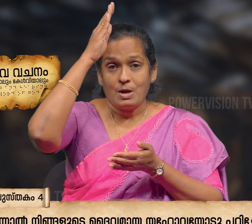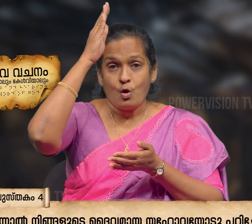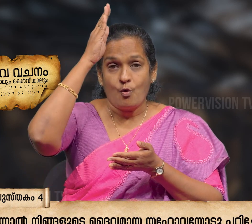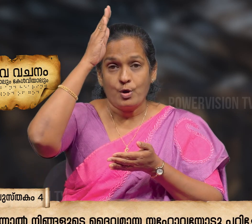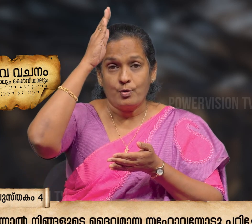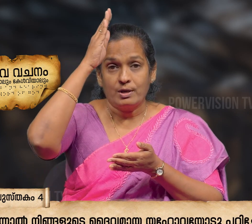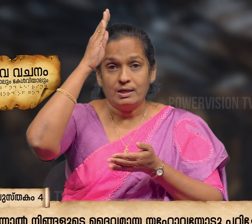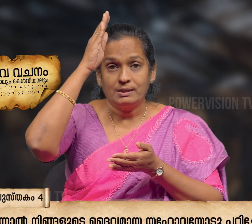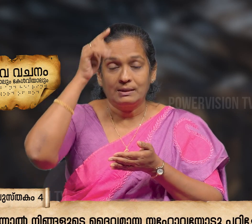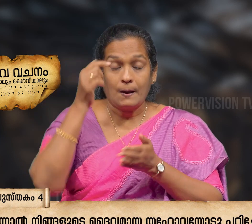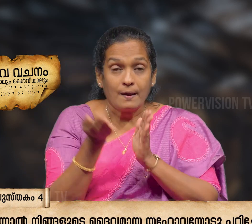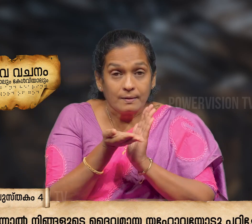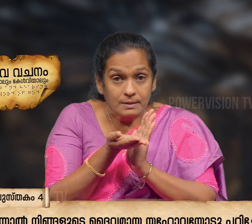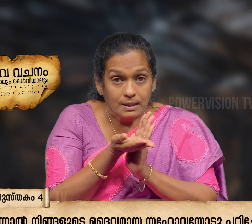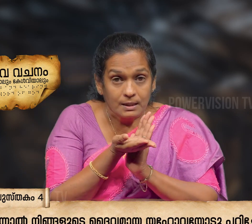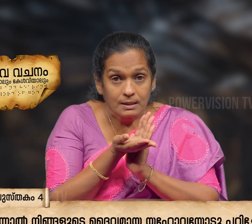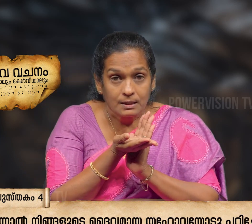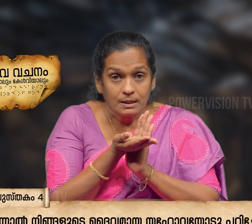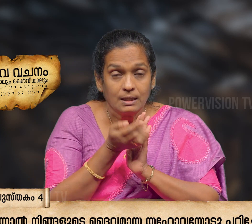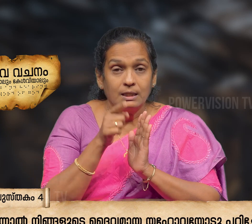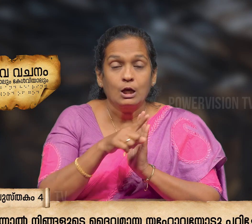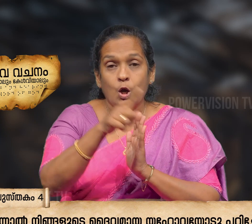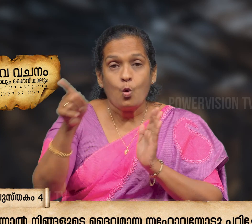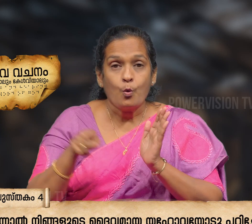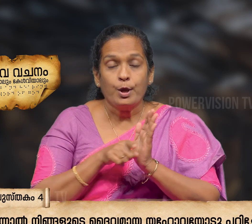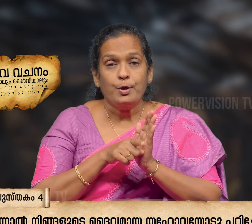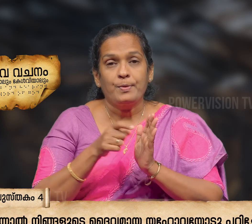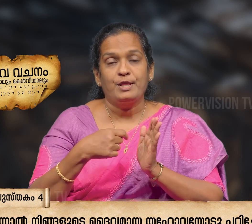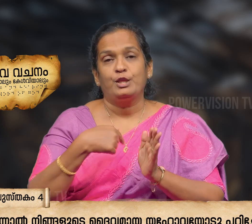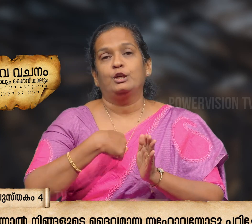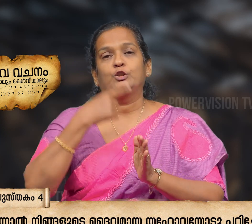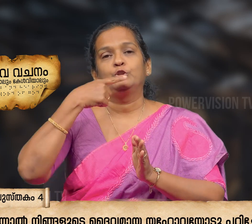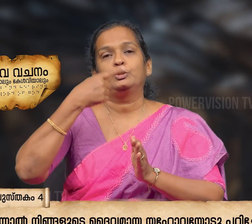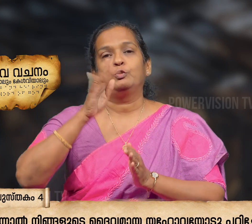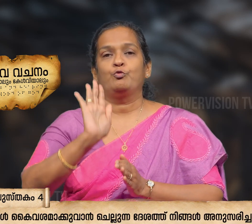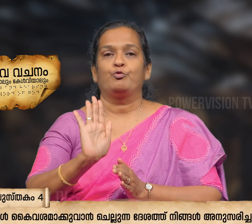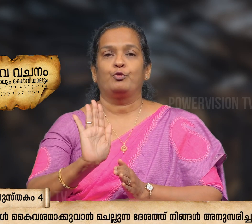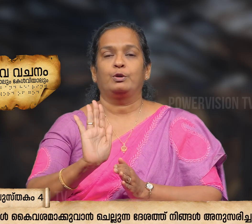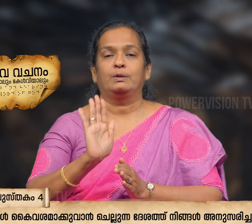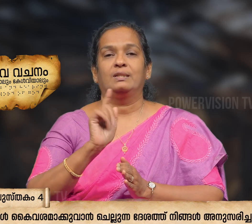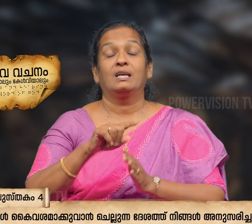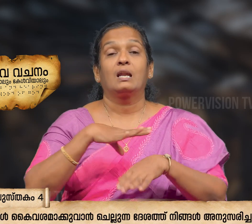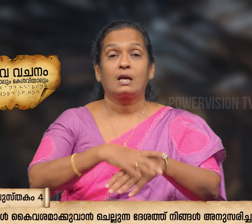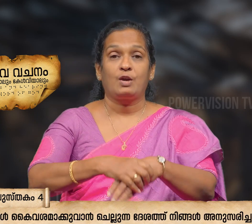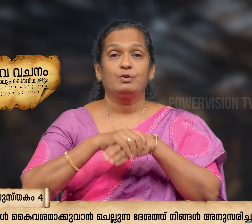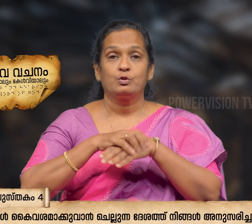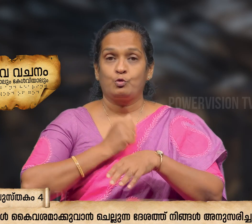യഹോവയോട് പറ്റിച്ചേർന്നിരുന്ന നിങ്ങളൊക്കെയും ഇന്ന് ജീവനോടിരിക്കുന്നു. നിങ്ങൾ കൈവശമാക്കുവാൻ ചെല്ലുന്ന